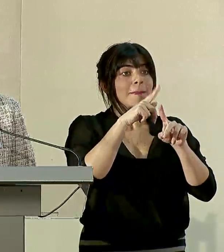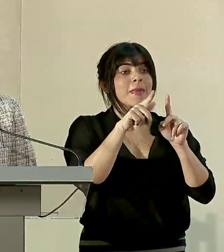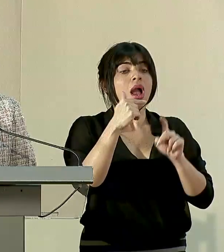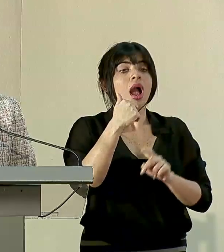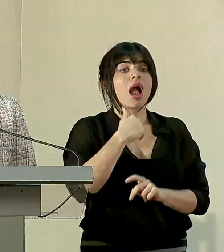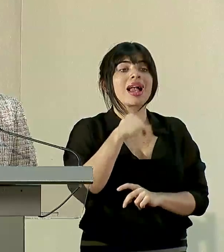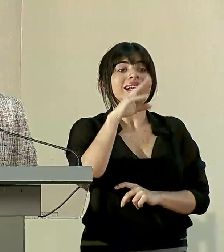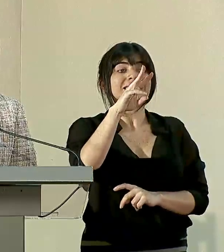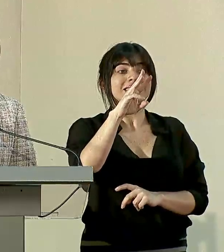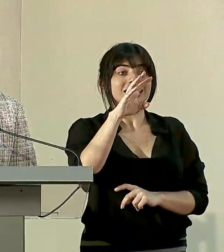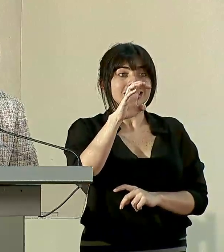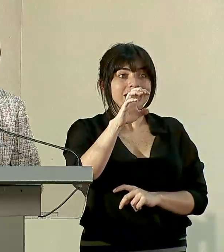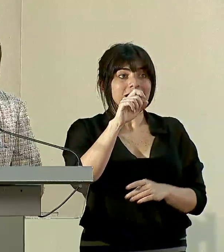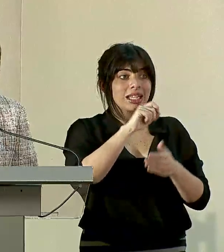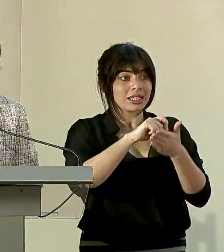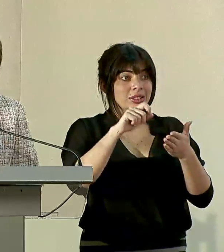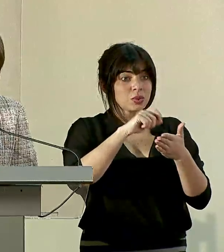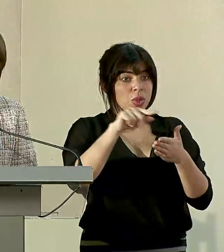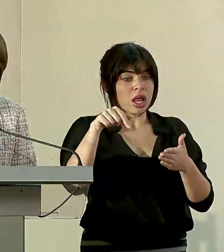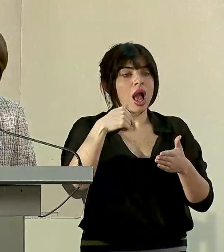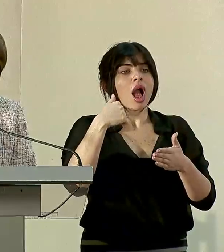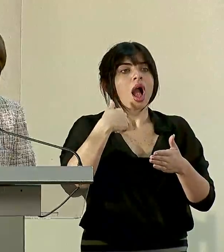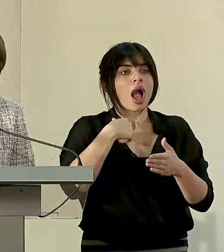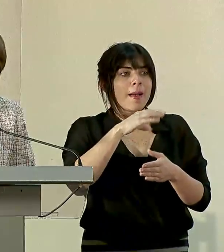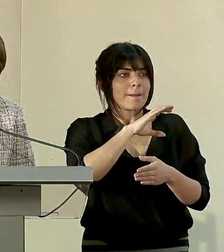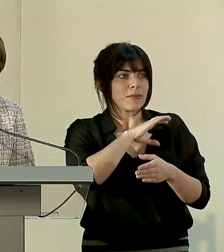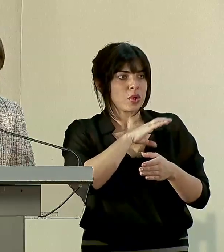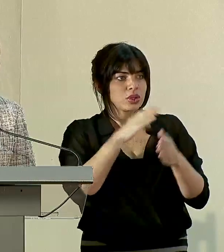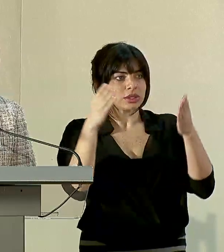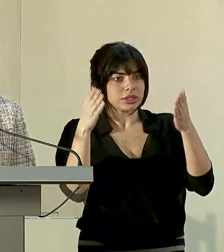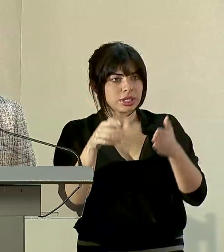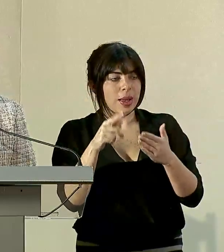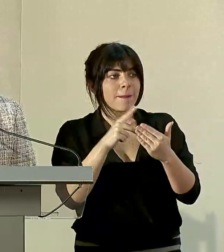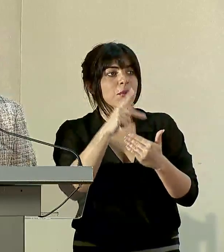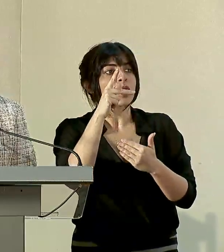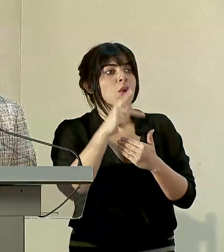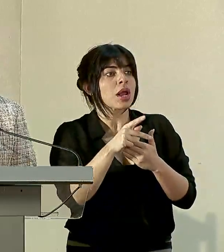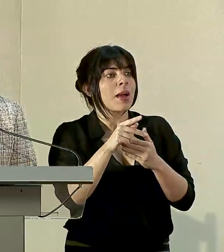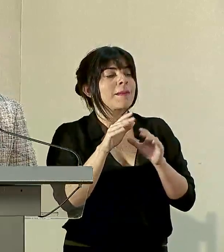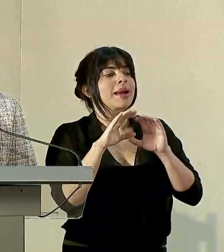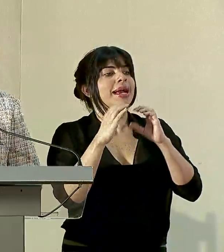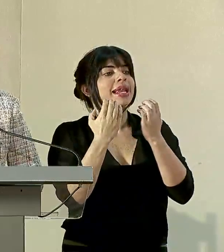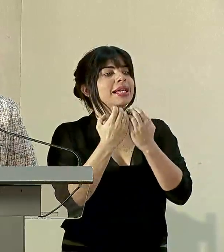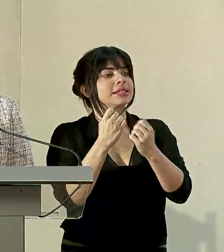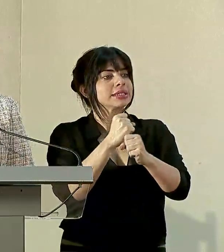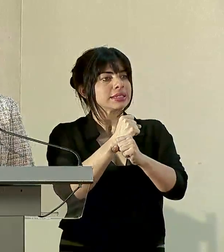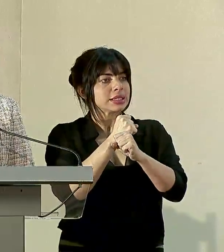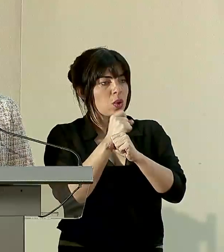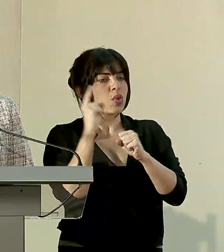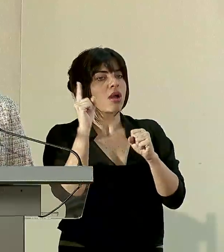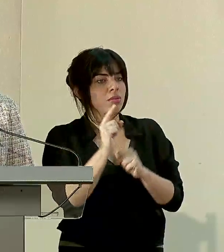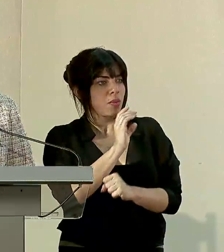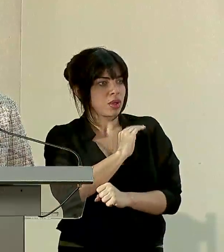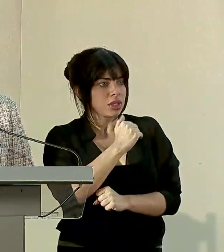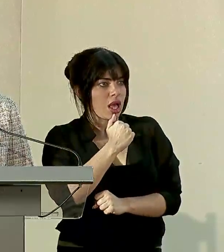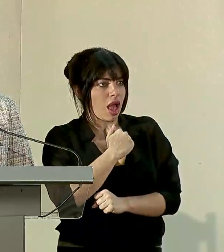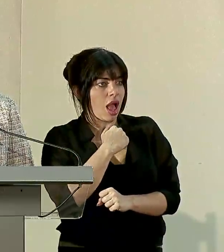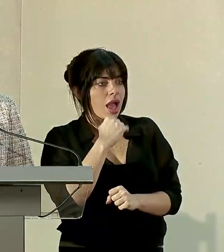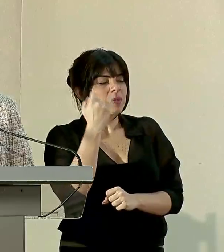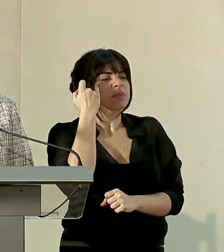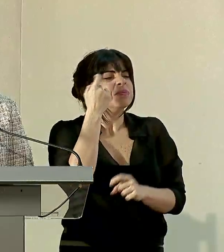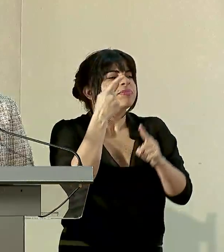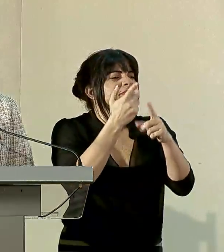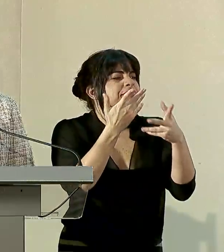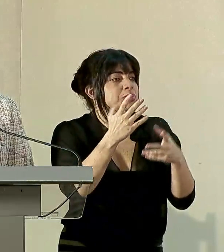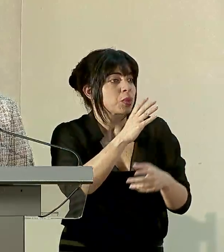600 escuelas donde hay presencia policial en el programa Clases Seguras. La idea es que estos oficiales